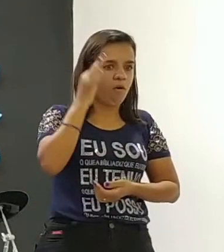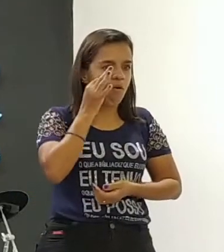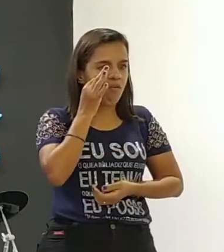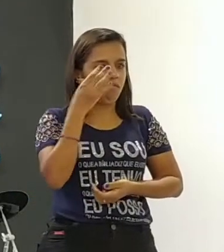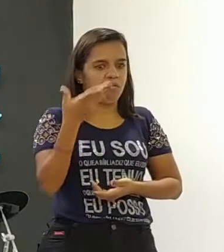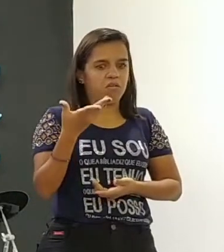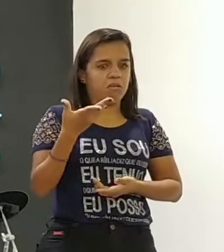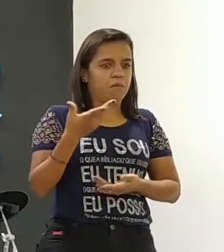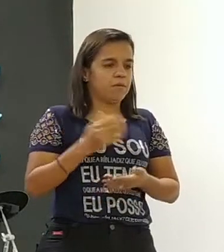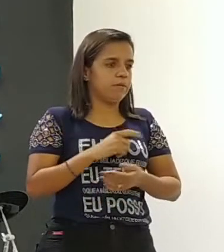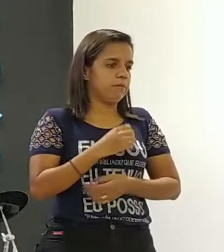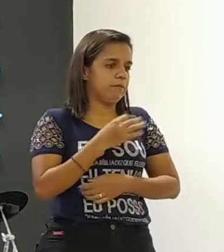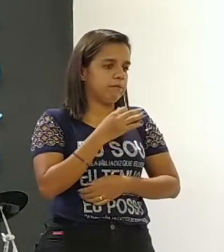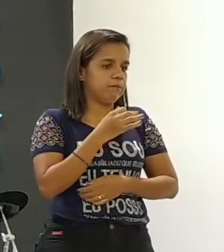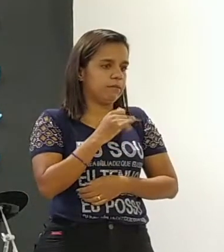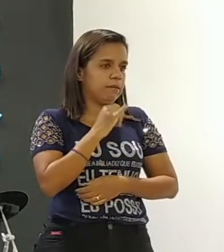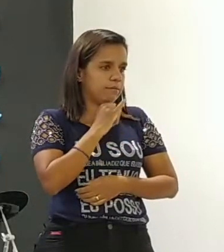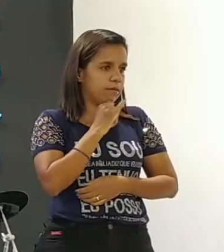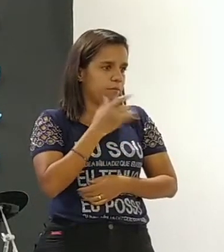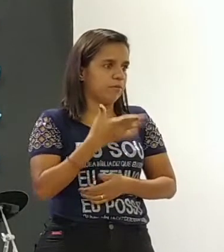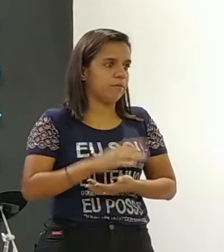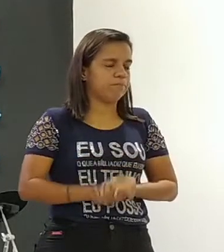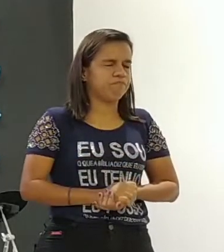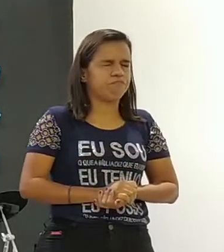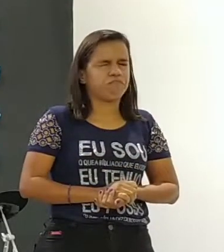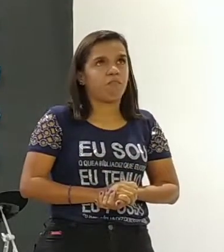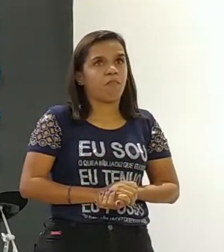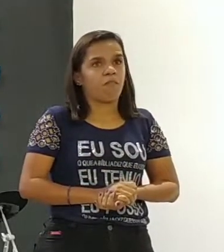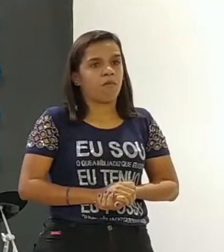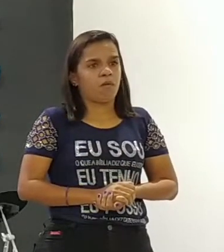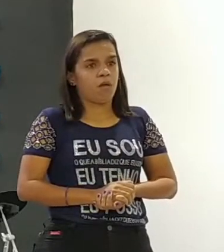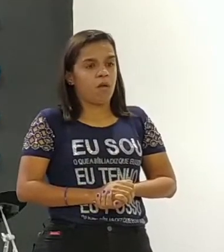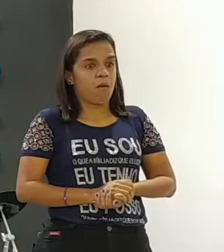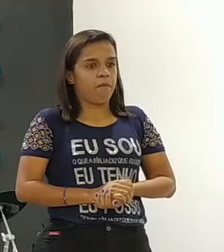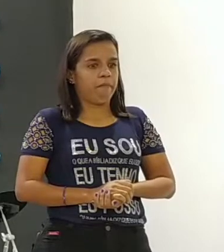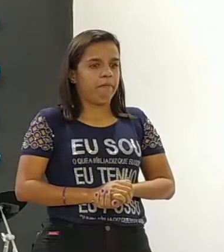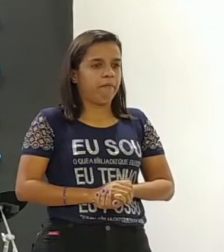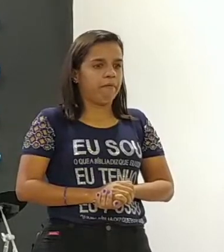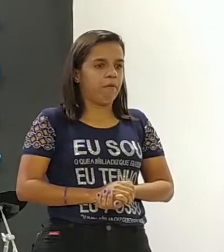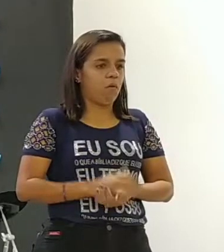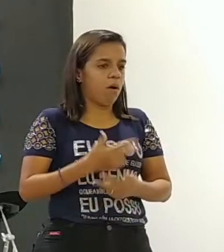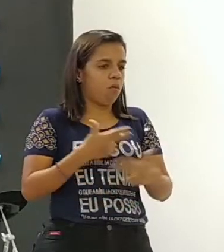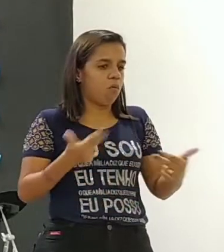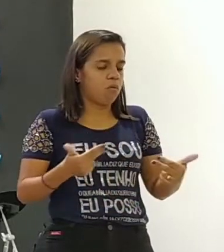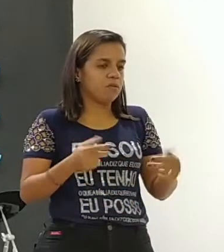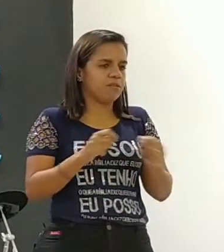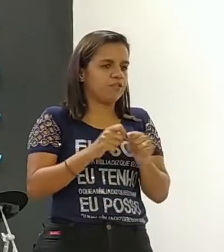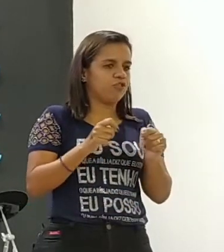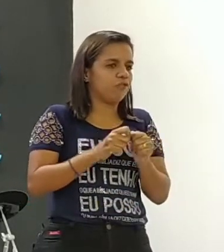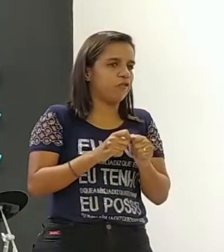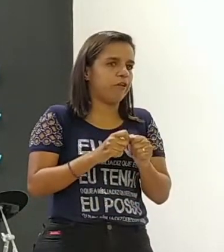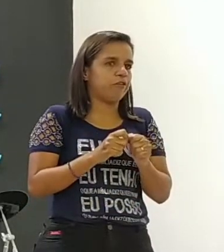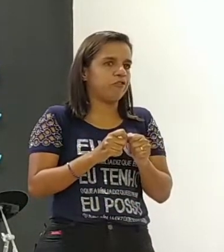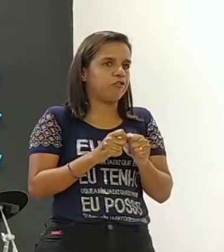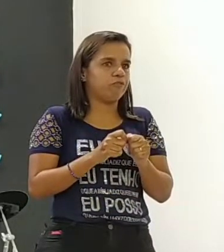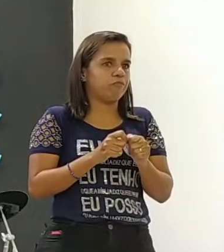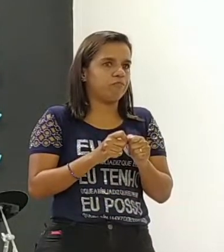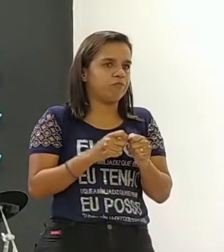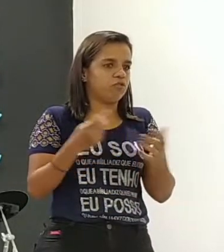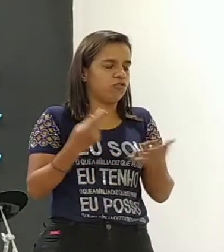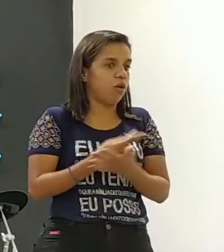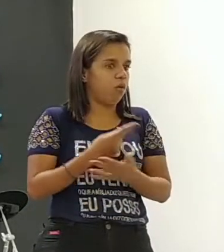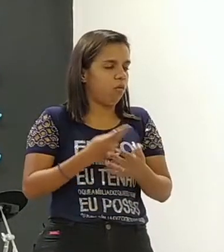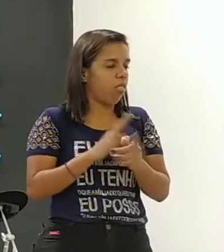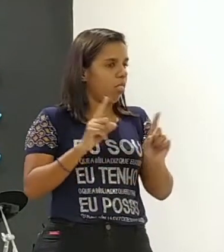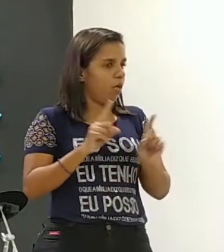por mole que a gente deu. Português claro, né? No mole que a gente deu em alguma coisa. Eu estou falando por amor a Cristo,